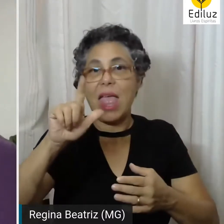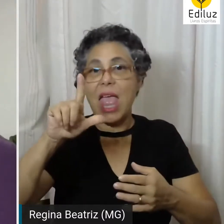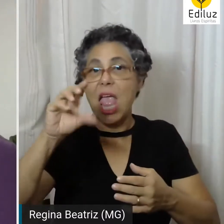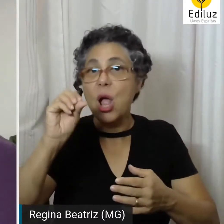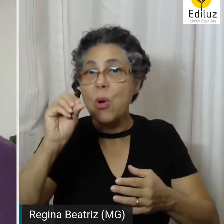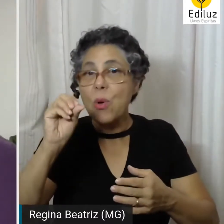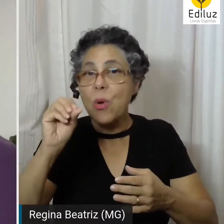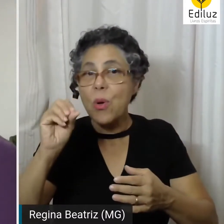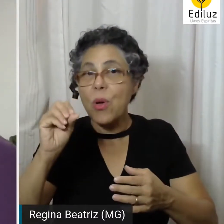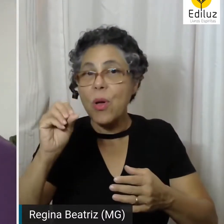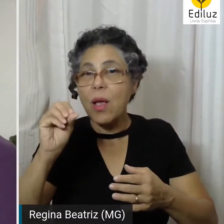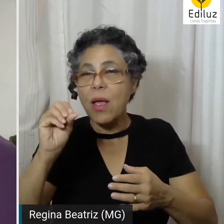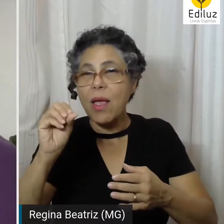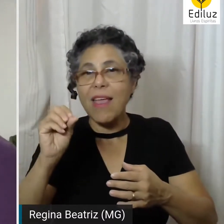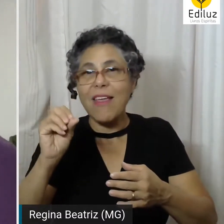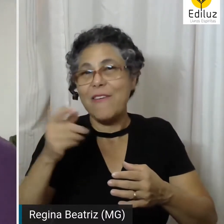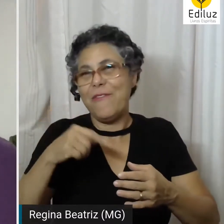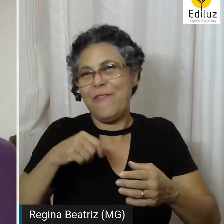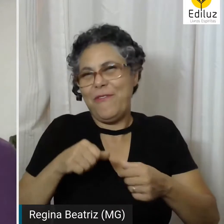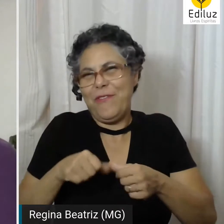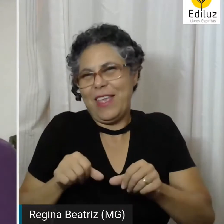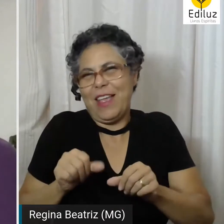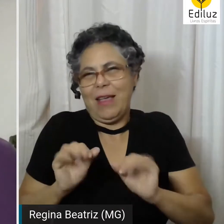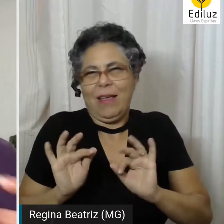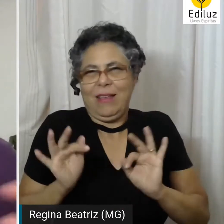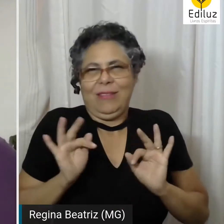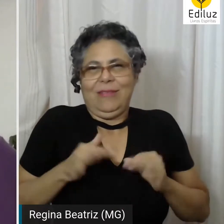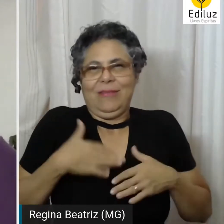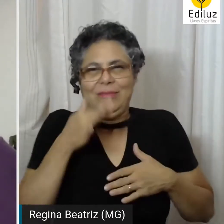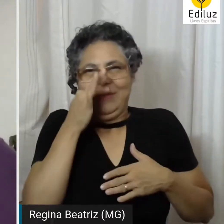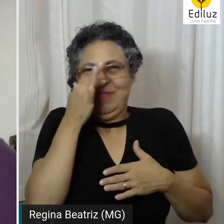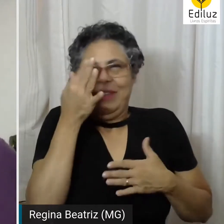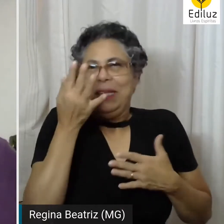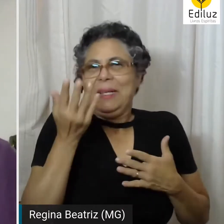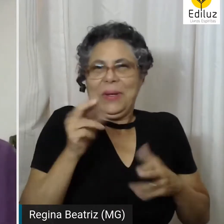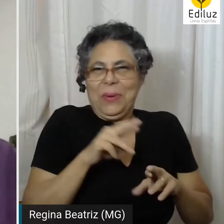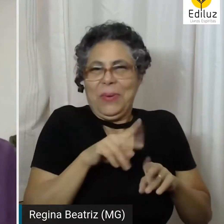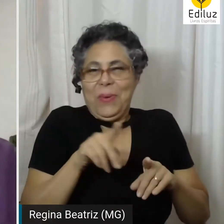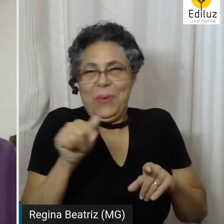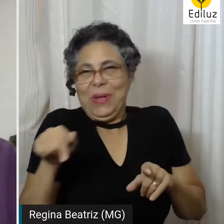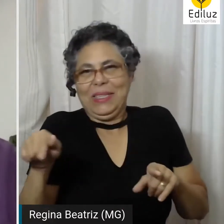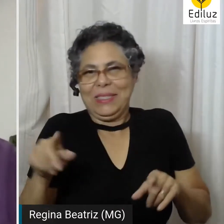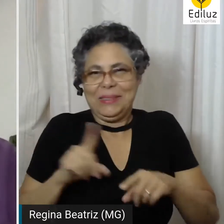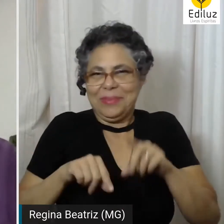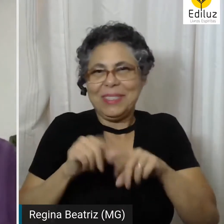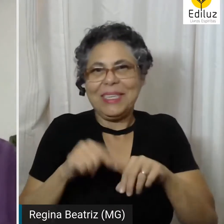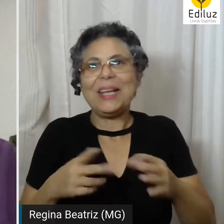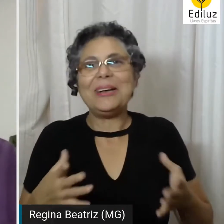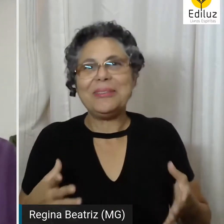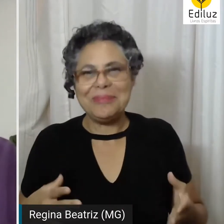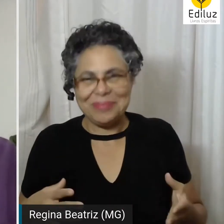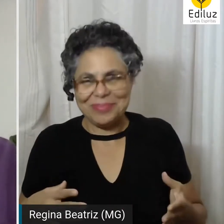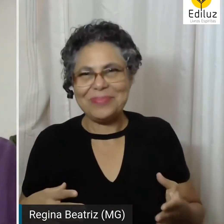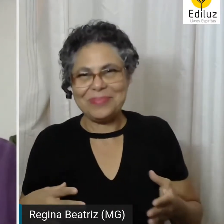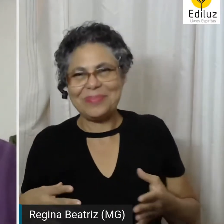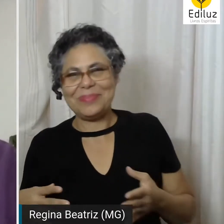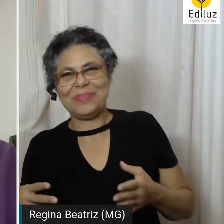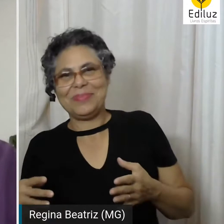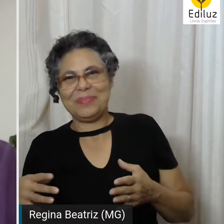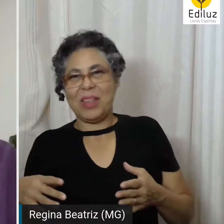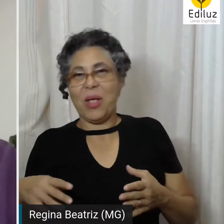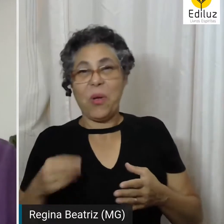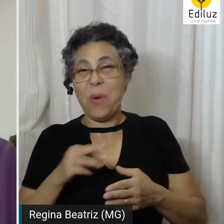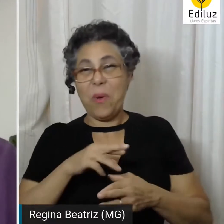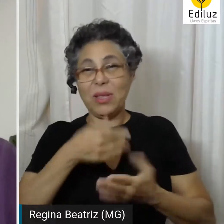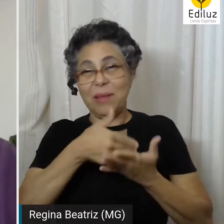se regozija com as efemeridades, com as coisas